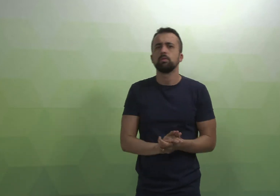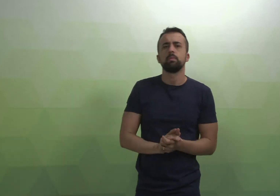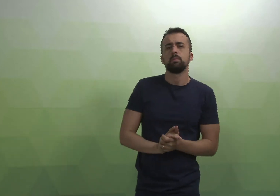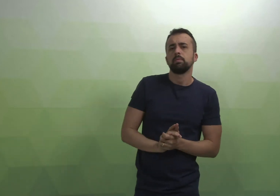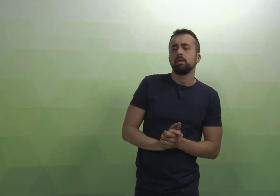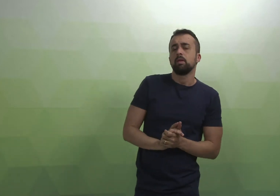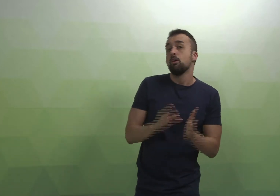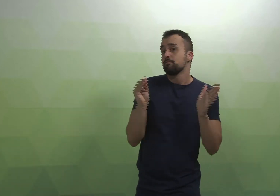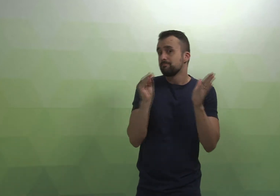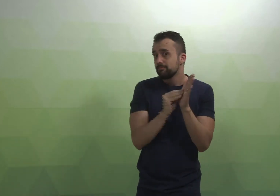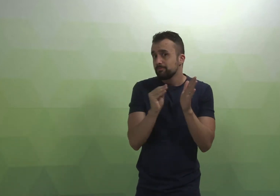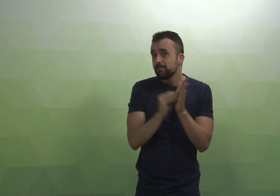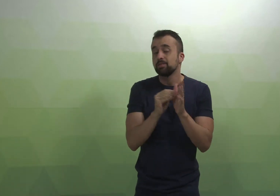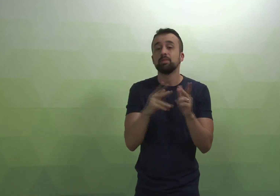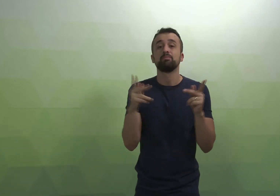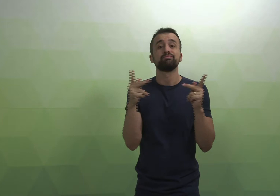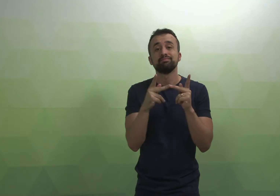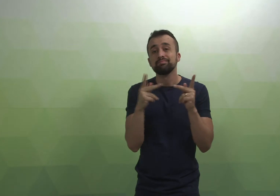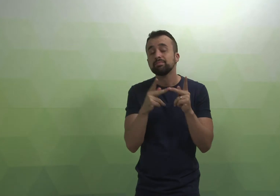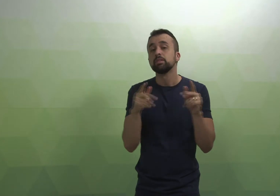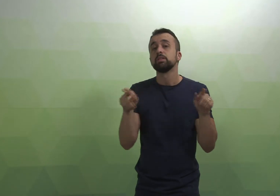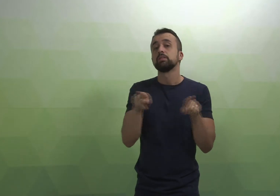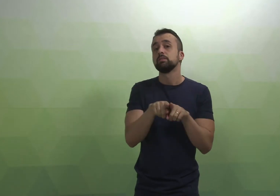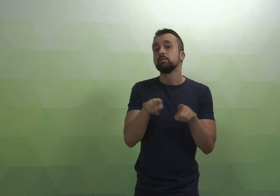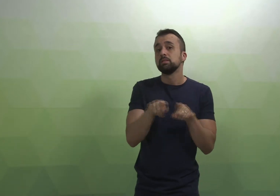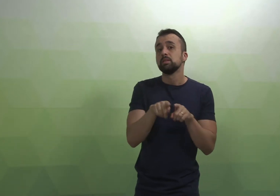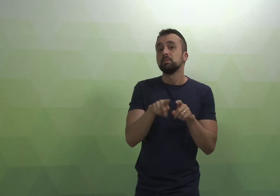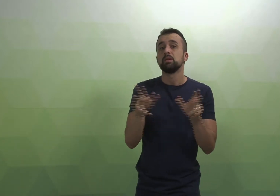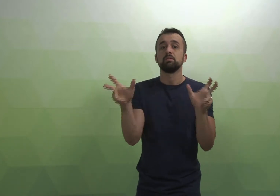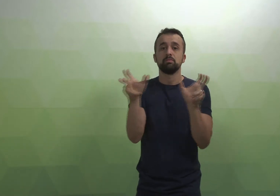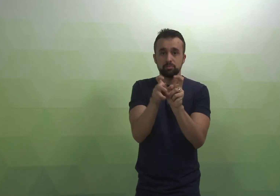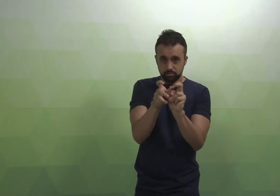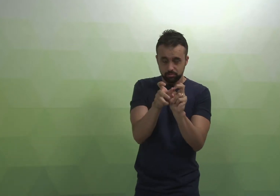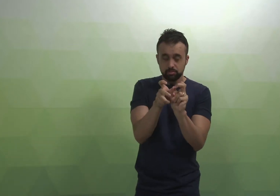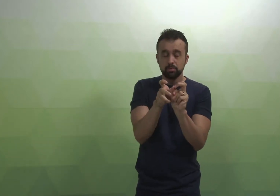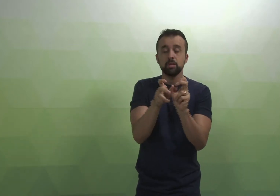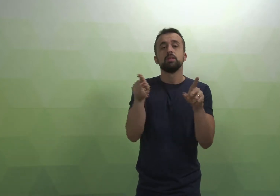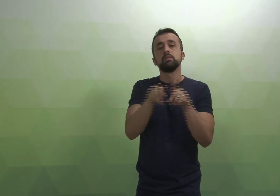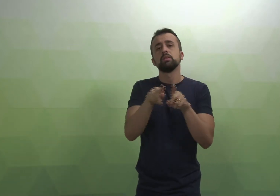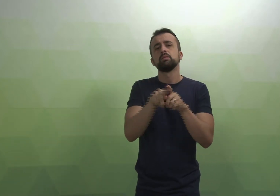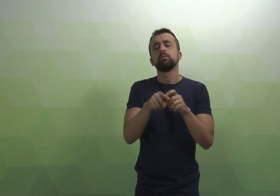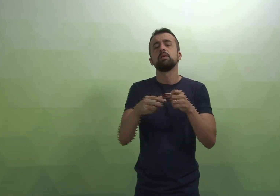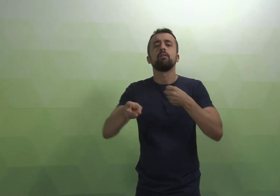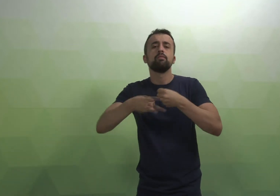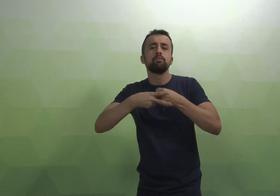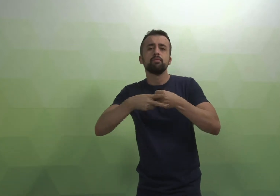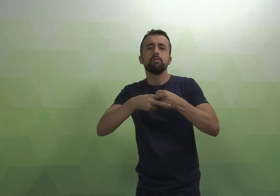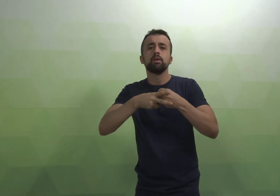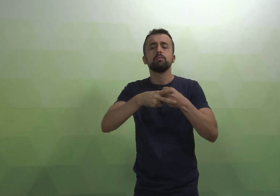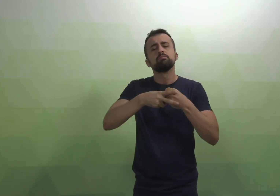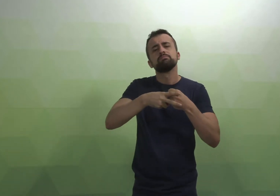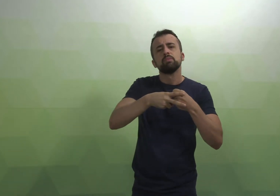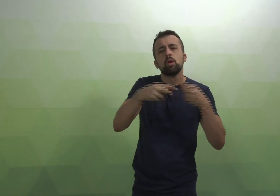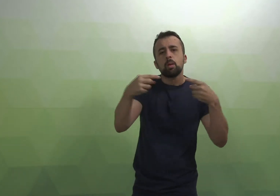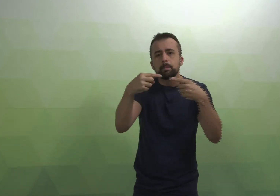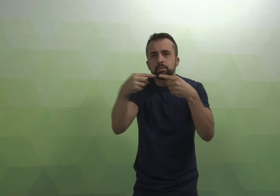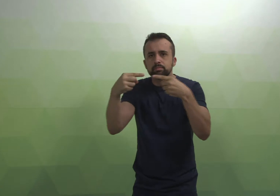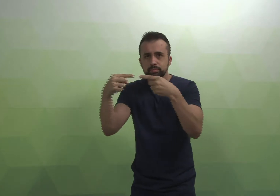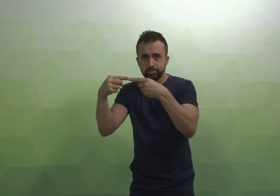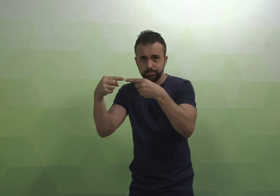específicas, tais como a ausência de preposição, de conjunções e de